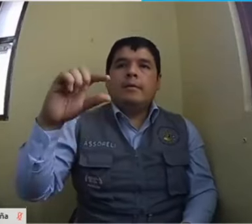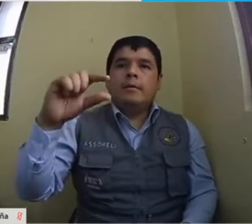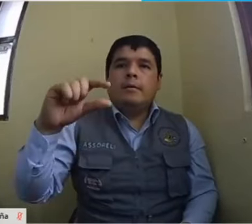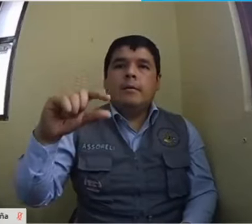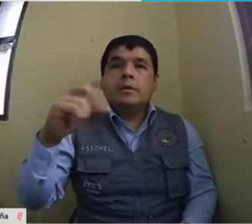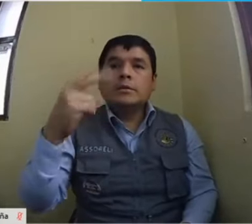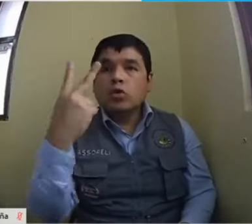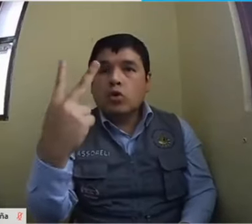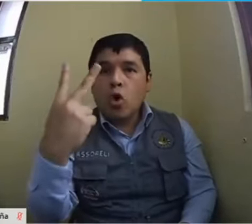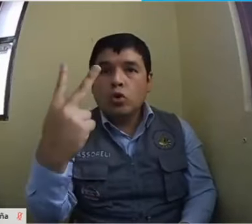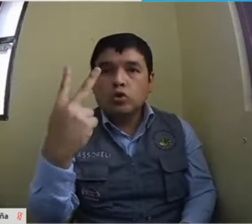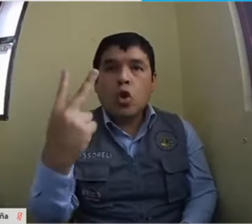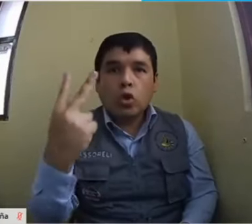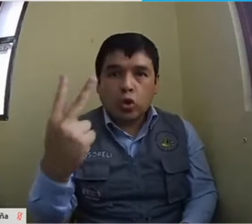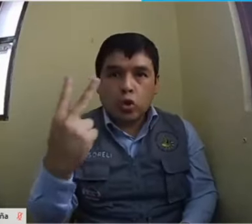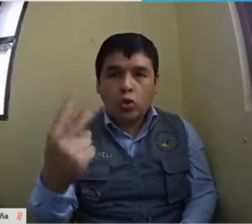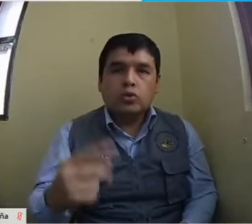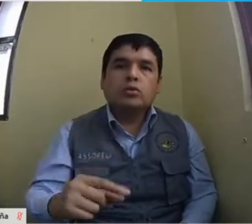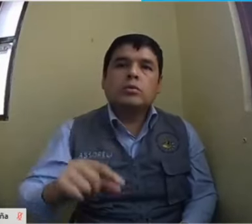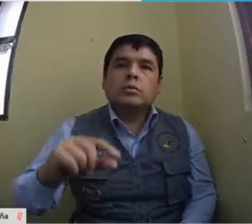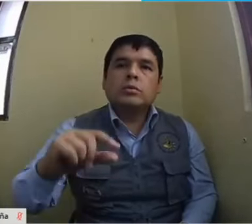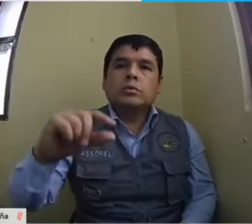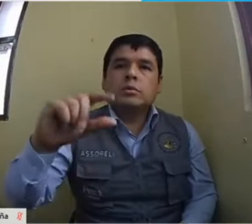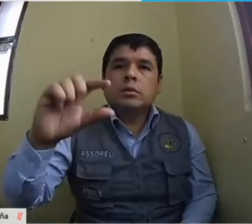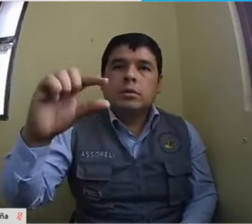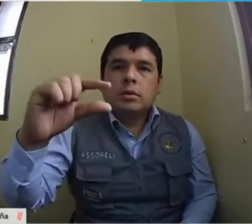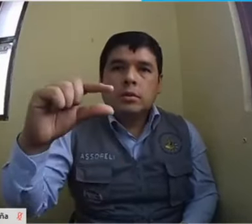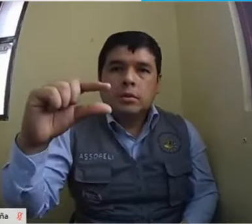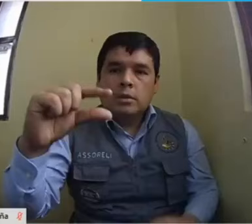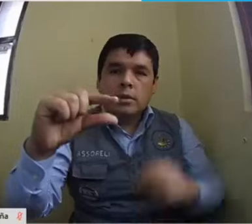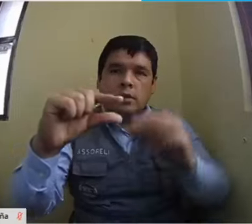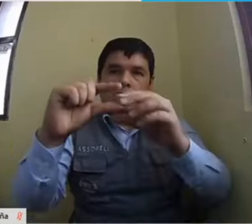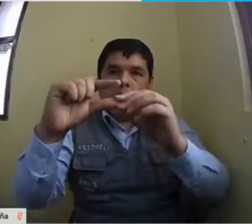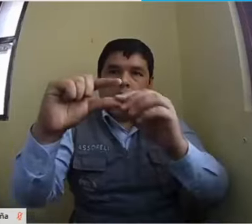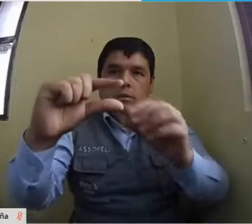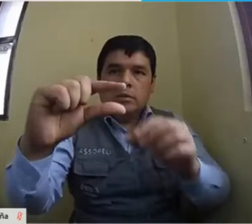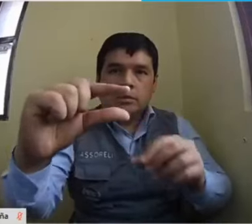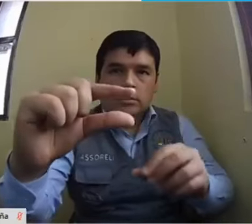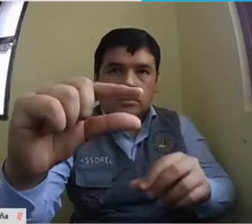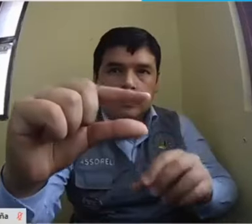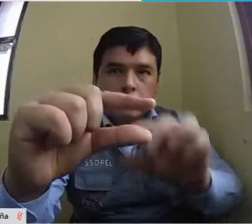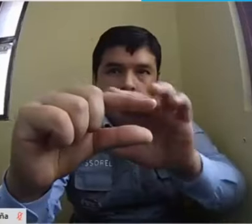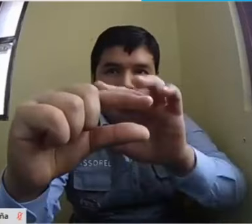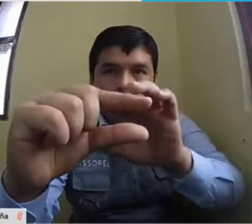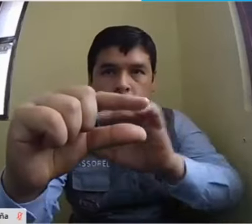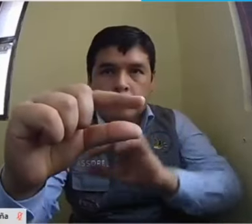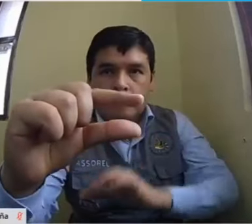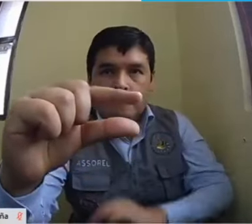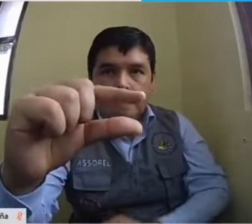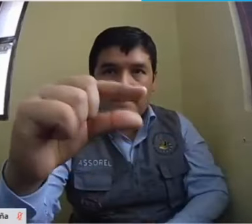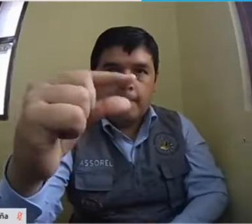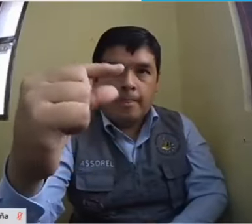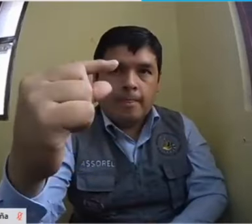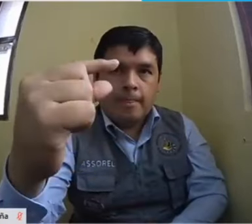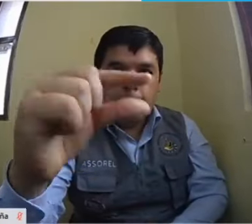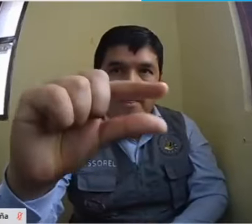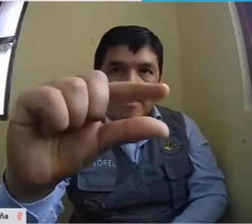Ahora vemos la G. Hay dos señas de la G. Esta es la más actual, el pulgar y el índice